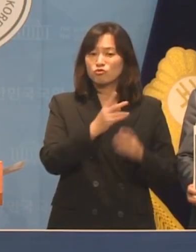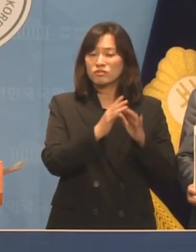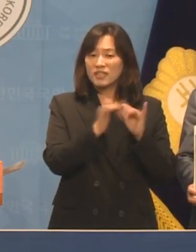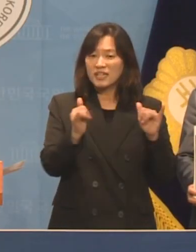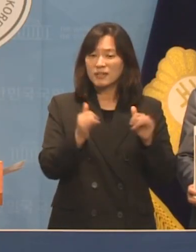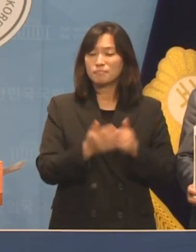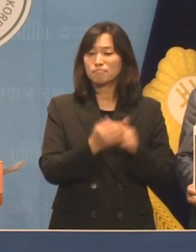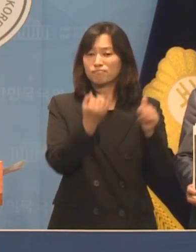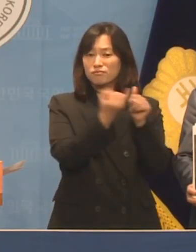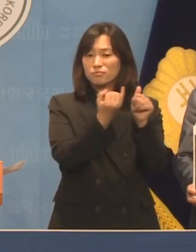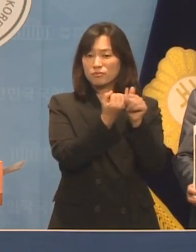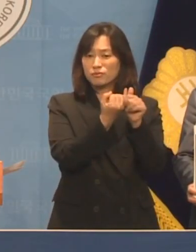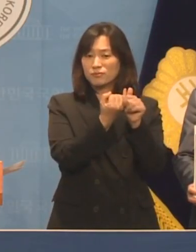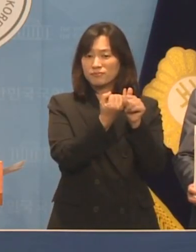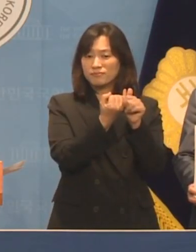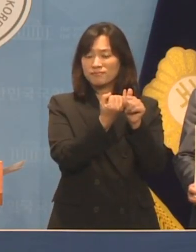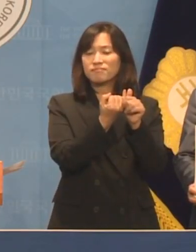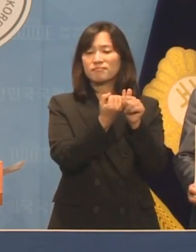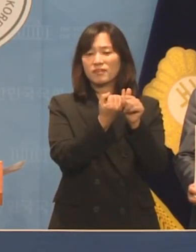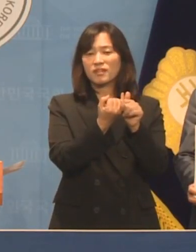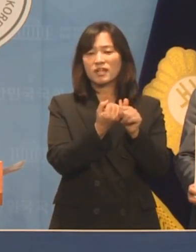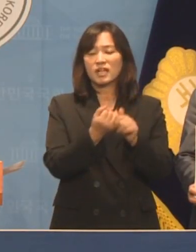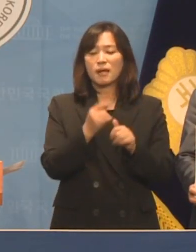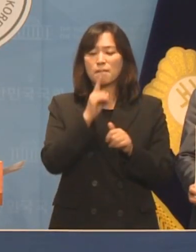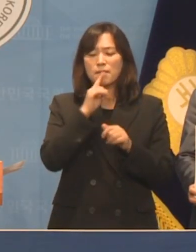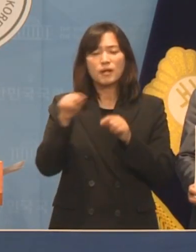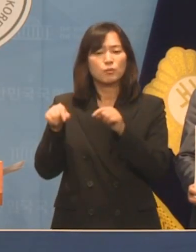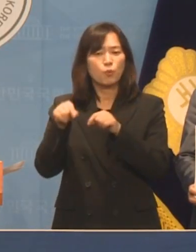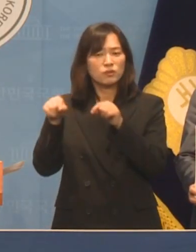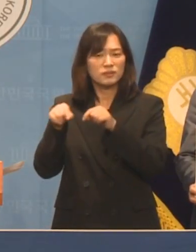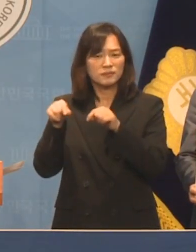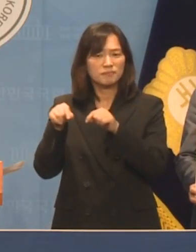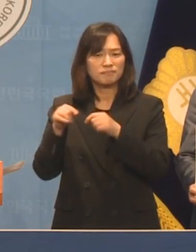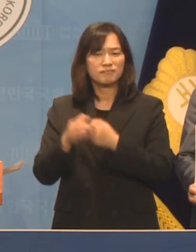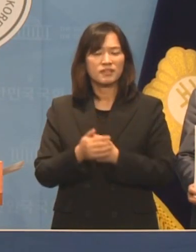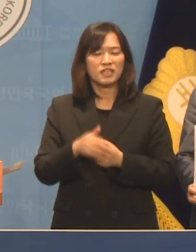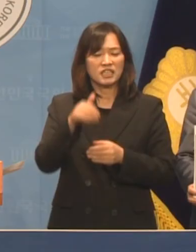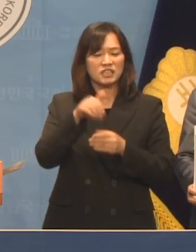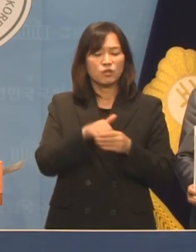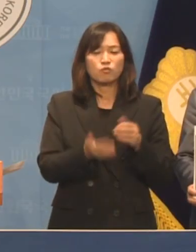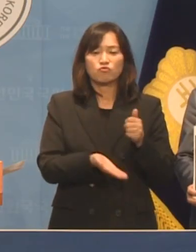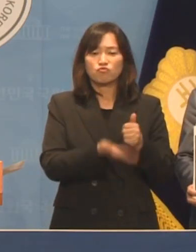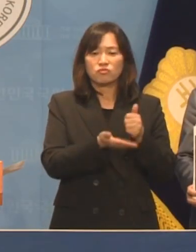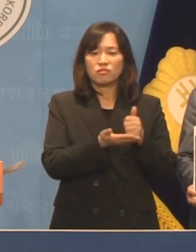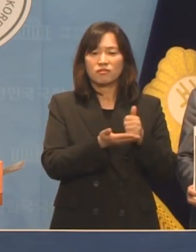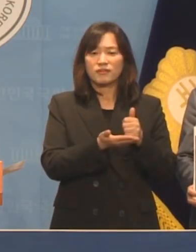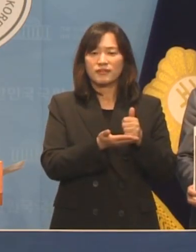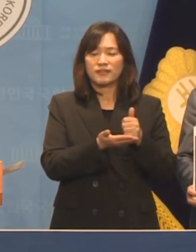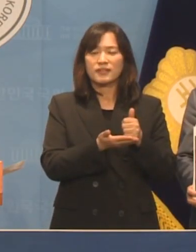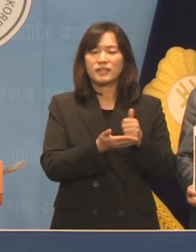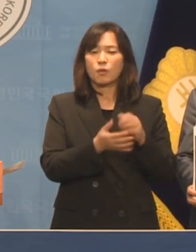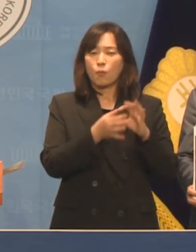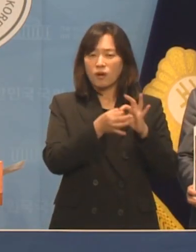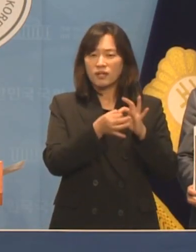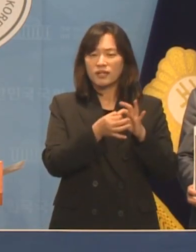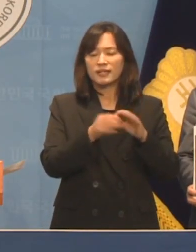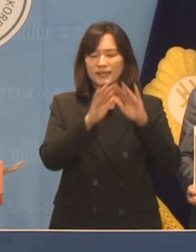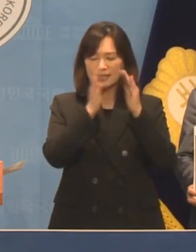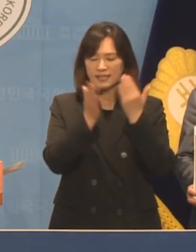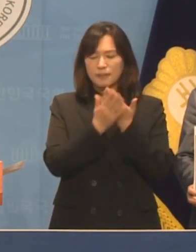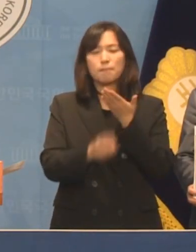윤석열 김건희 대통령 부부의 녹취 공천 개입 이것은